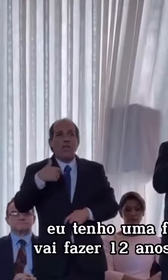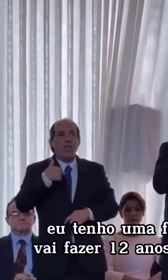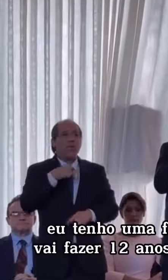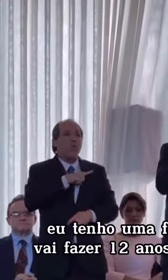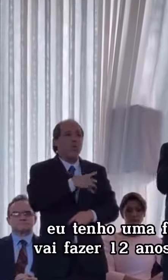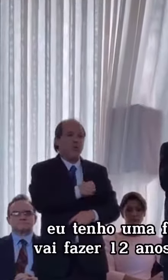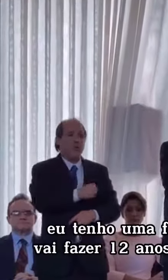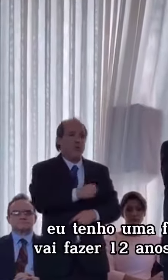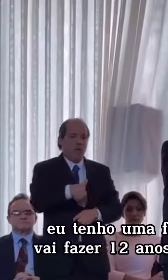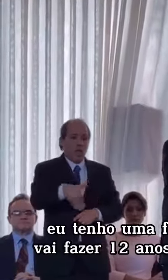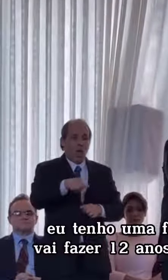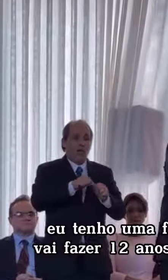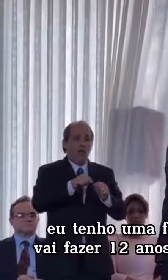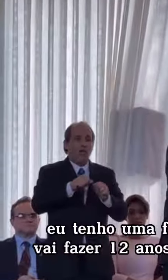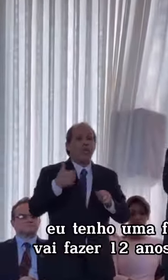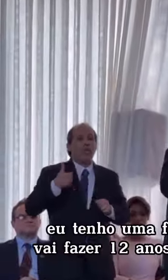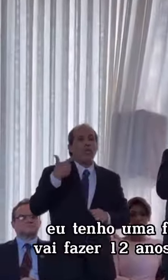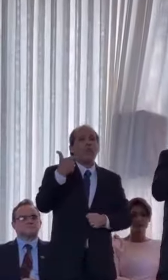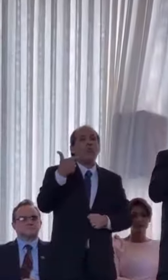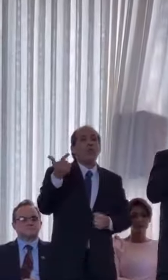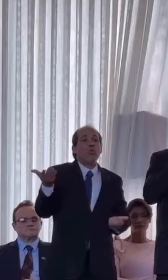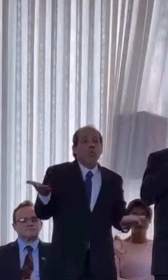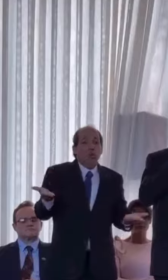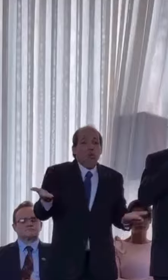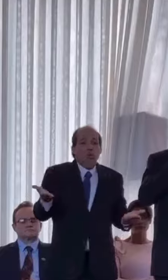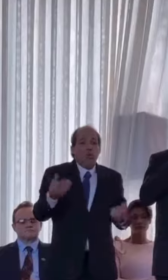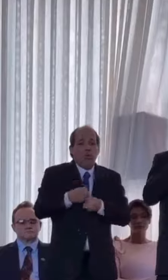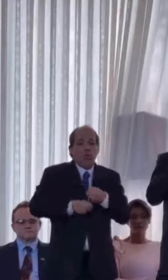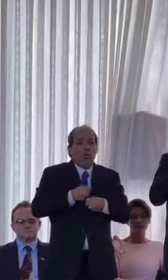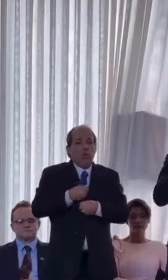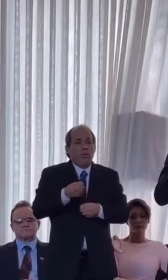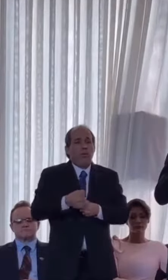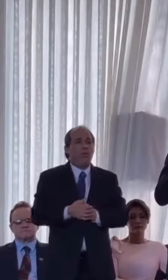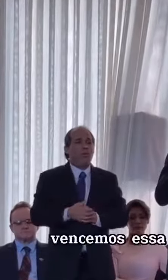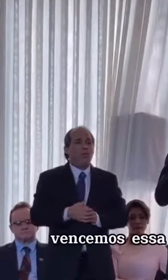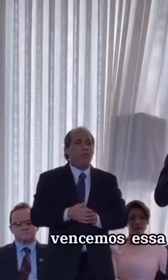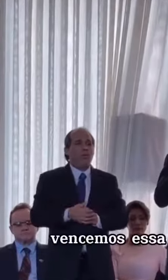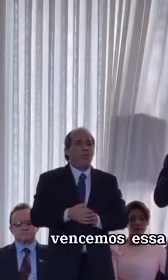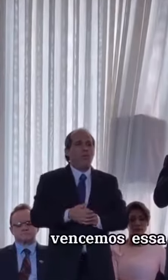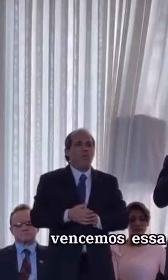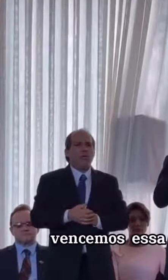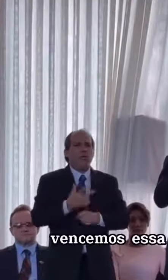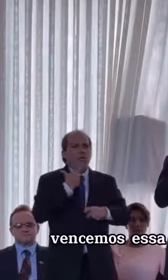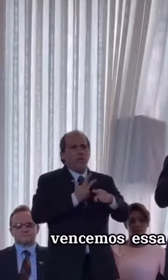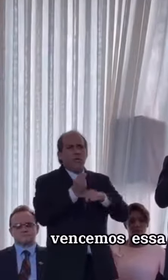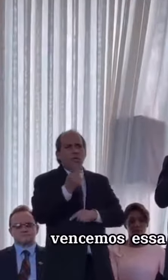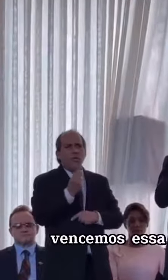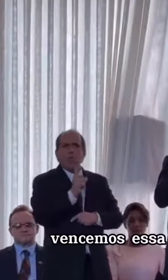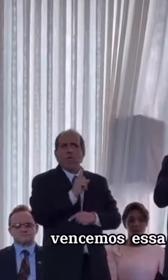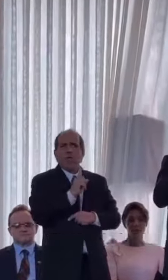tem uma filha que vai fazer 12 anos esse ano. Vencemos essa batalha?